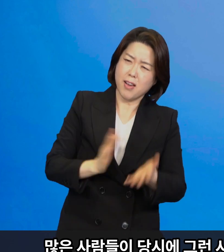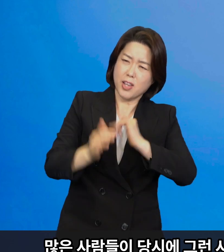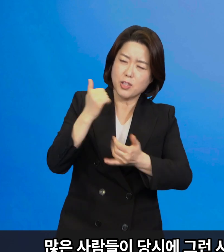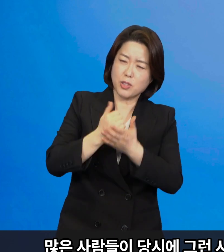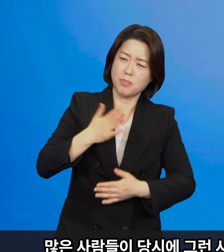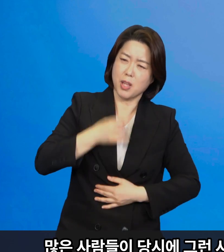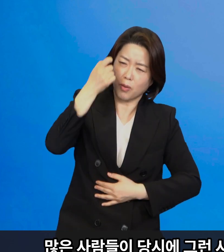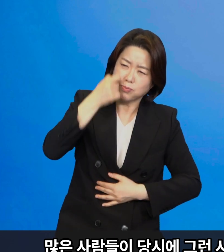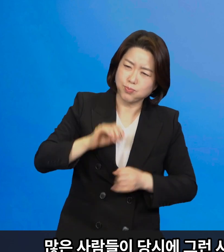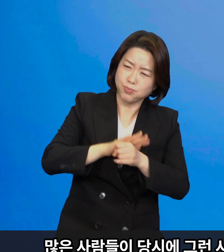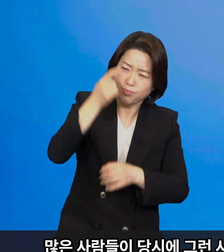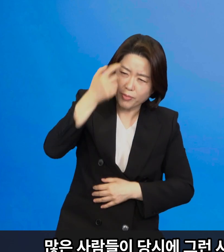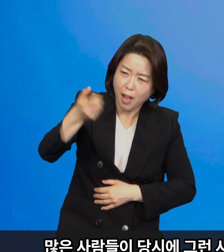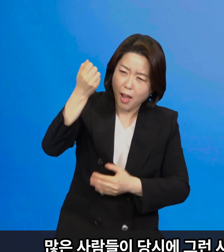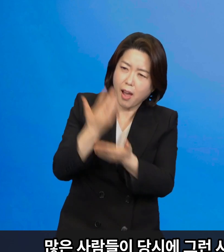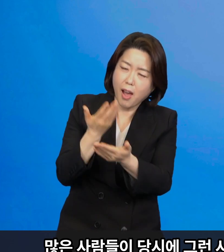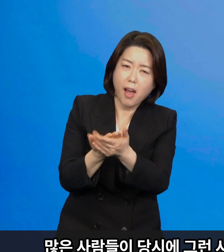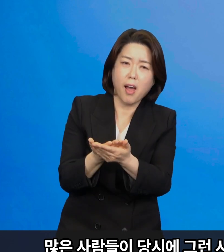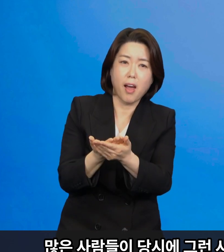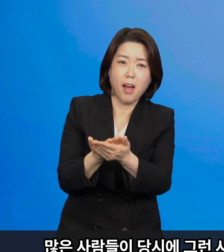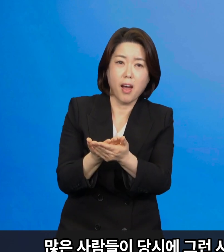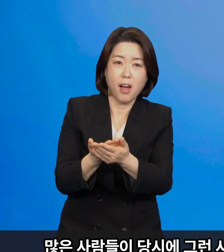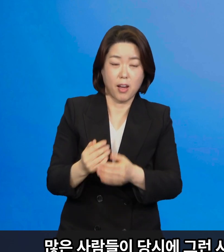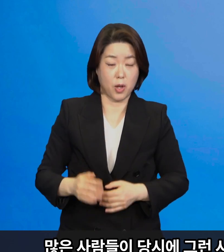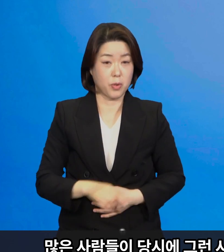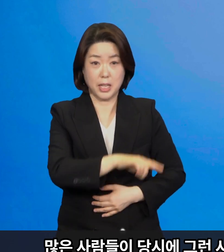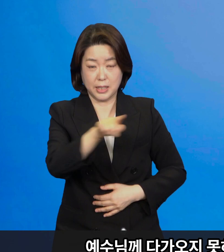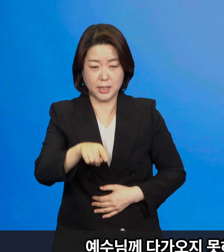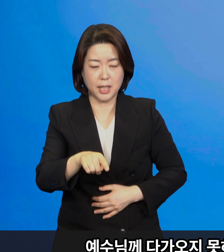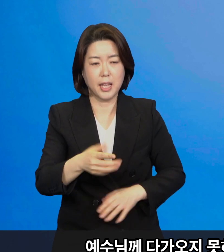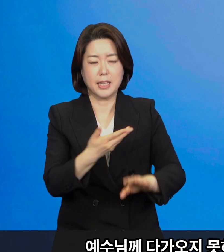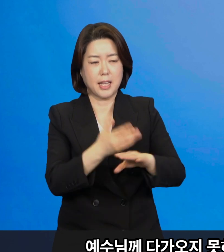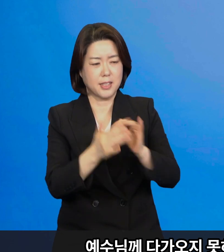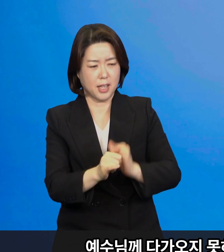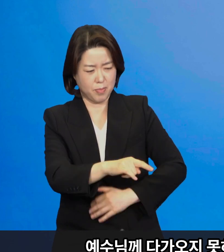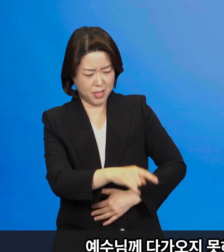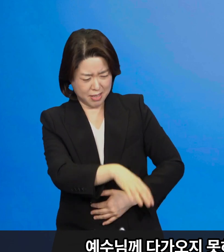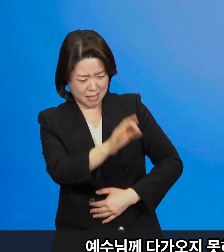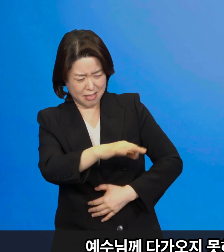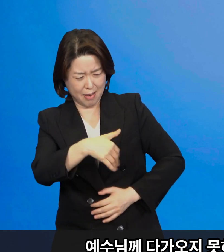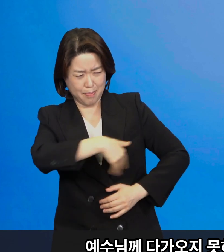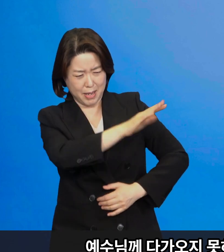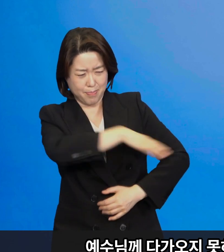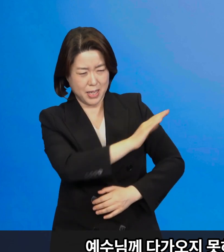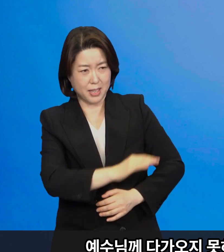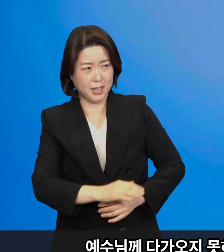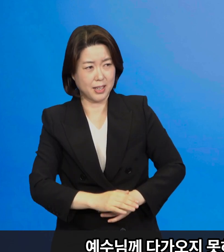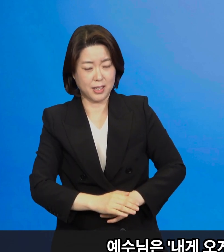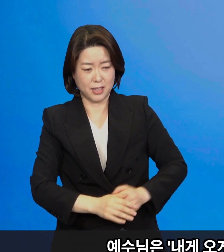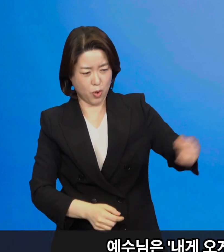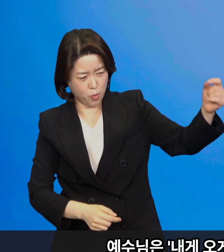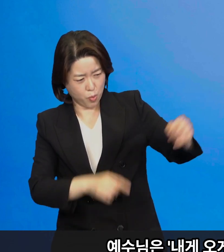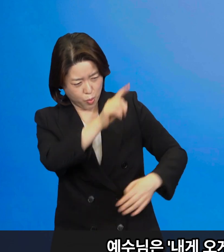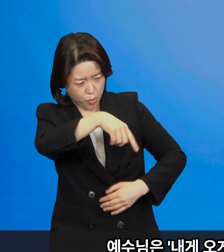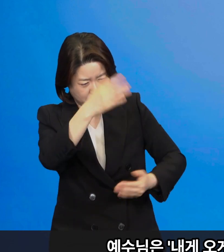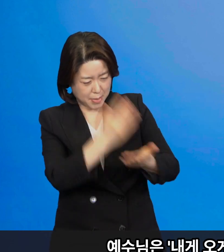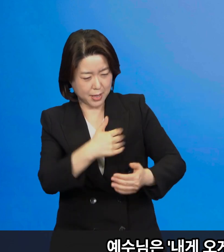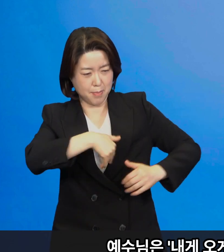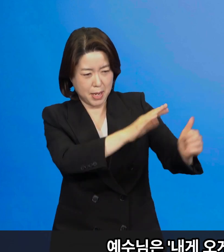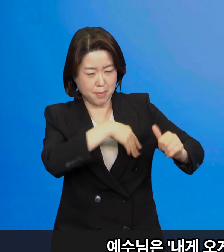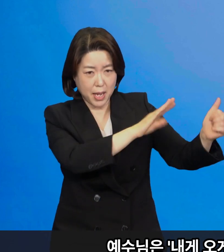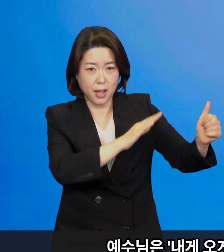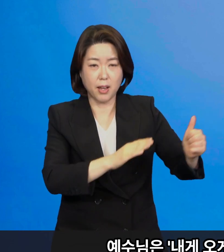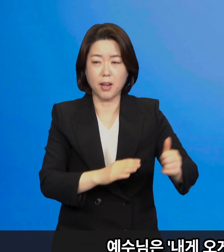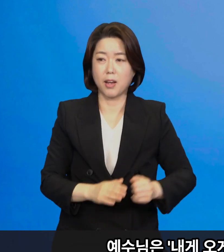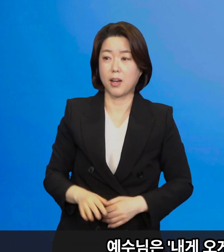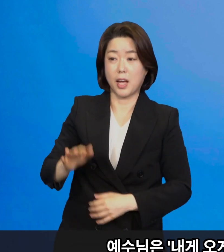사람들이 당시에 그런 사람들을 굉장히 배척했기 때문에요. 예수님께 다가오지 못하도록 제자들은 막았으나 예수님은 내게